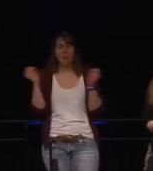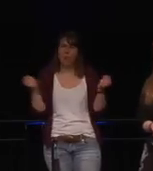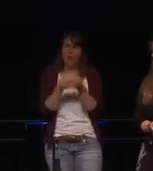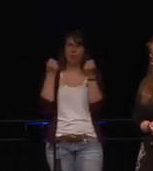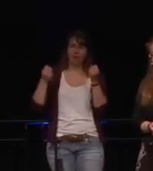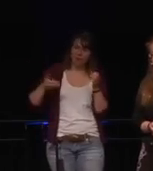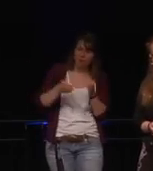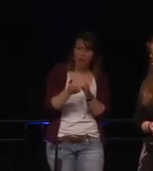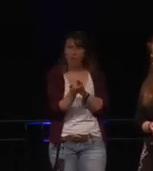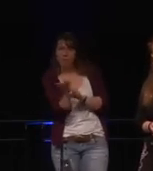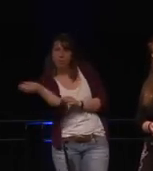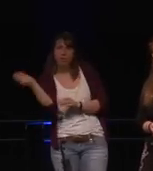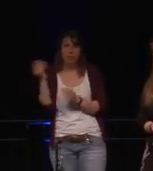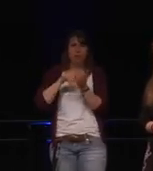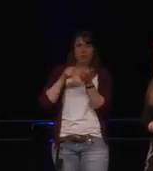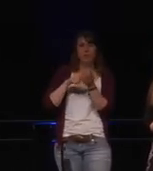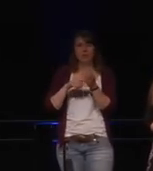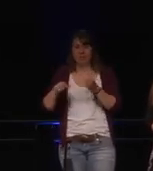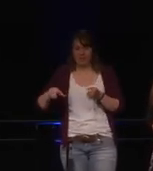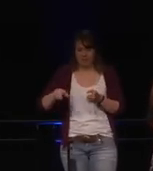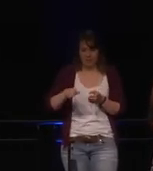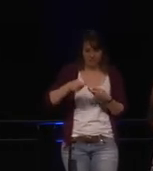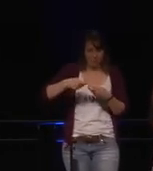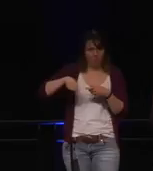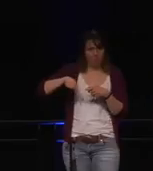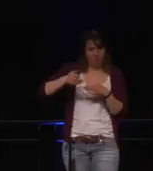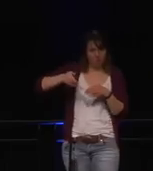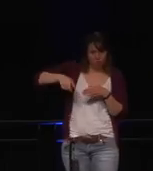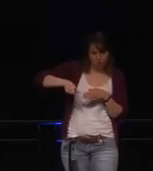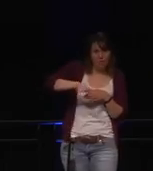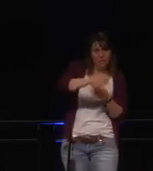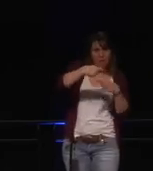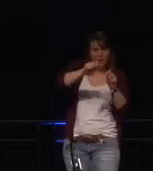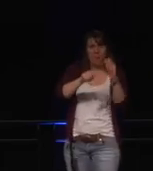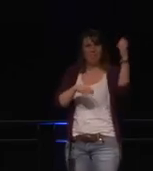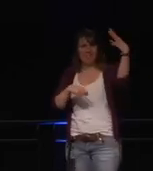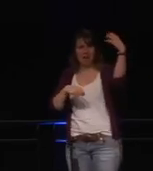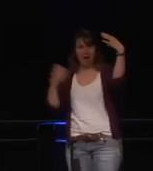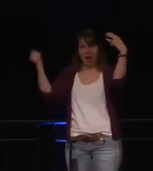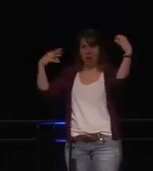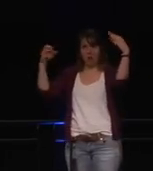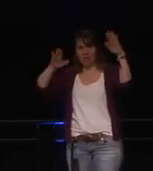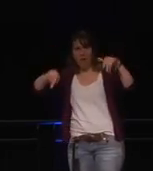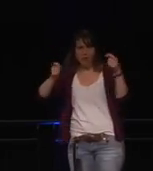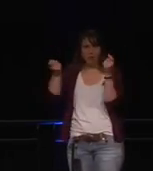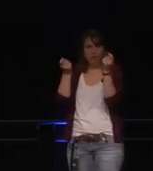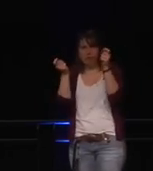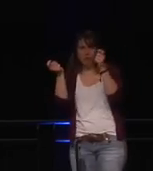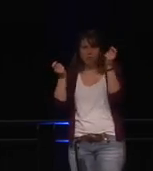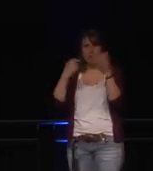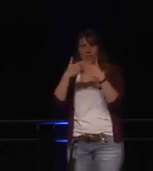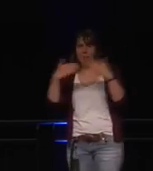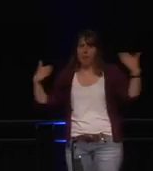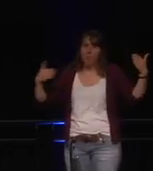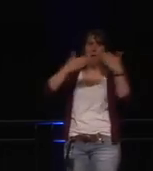cantidad de desastres que hubo antes de que se instalaran herramientas de